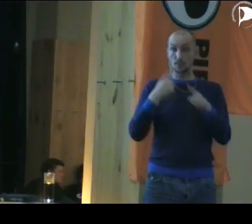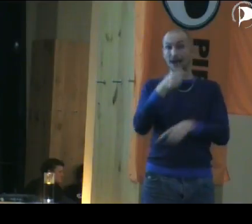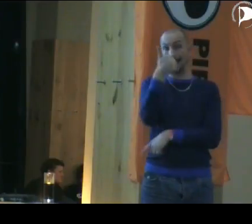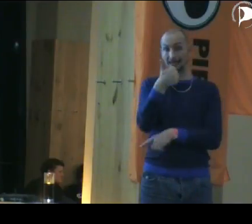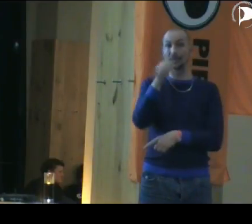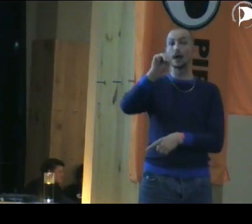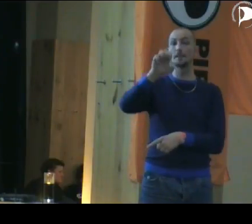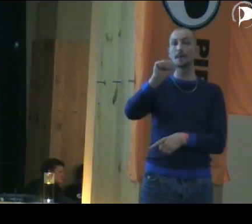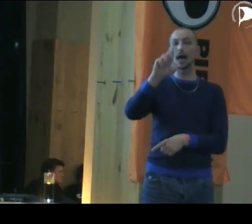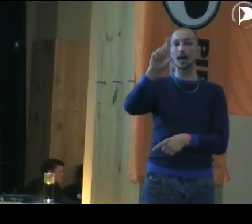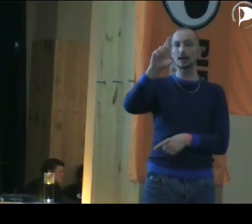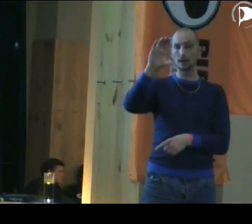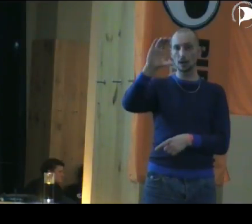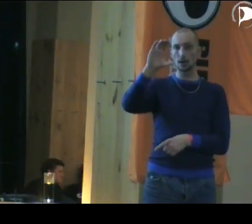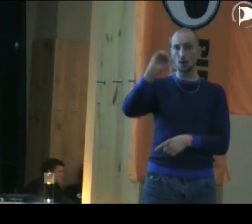kurth